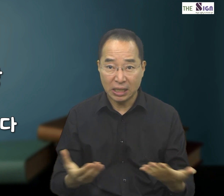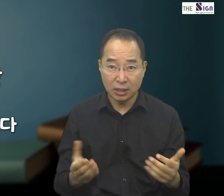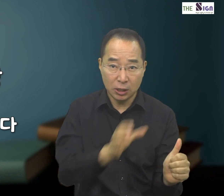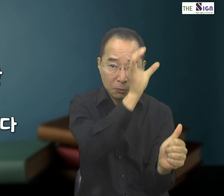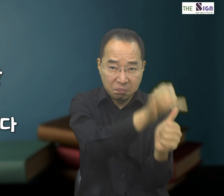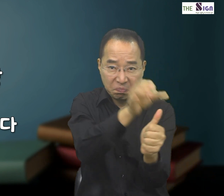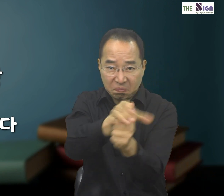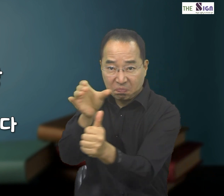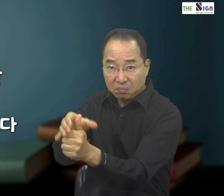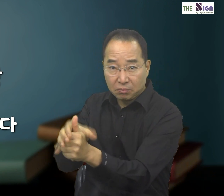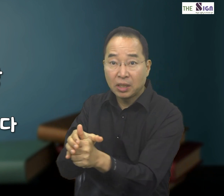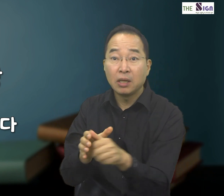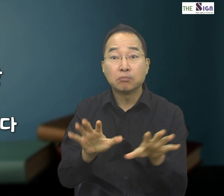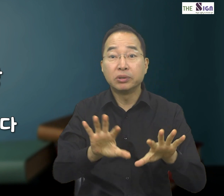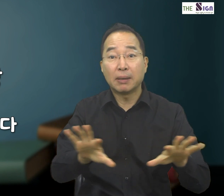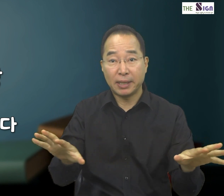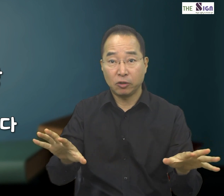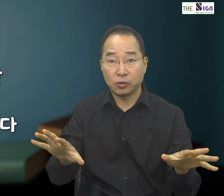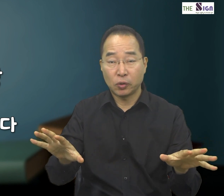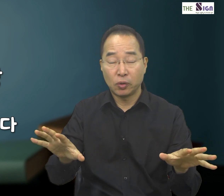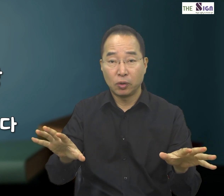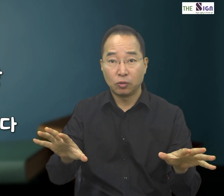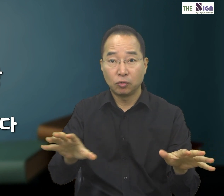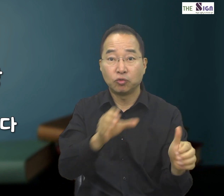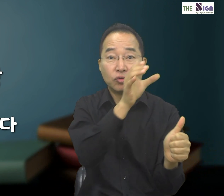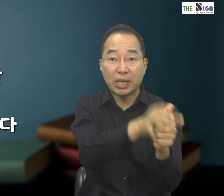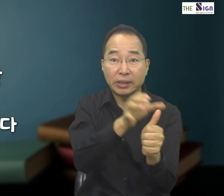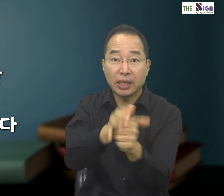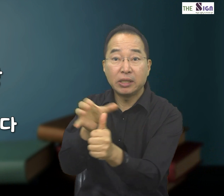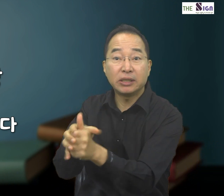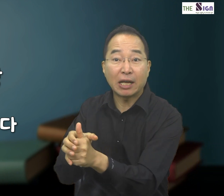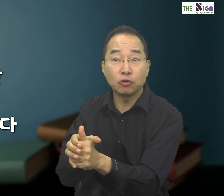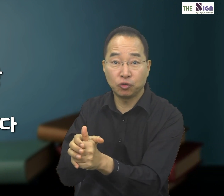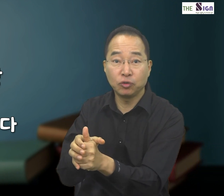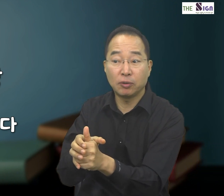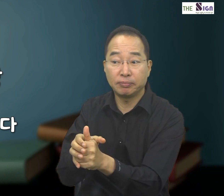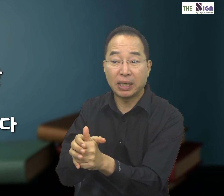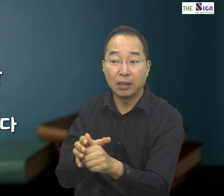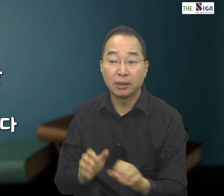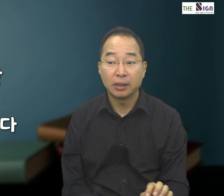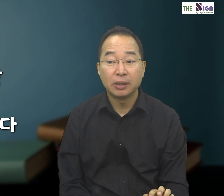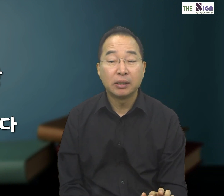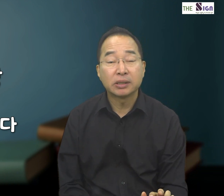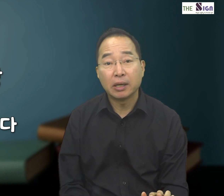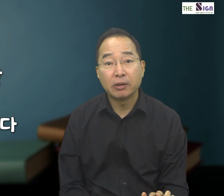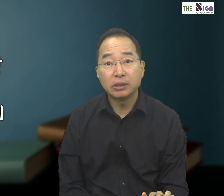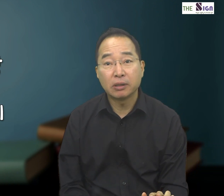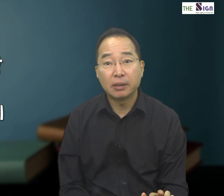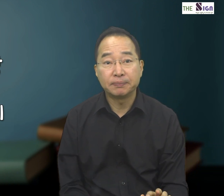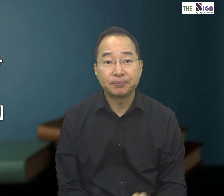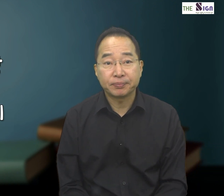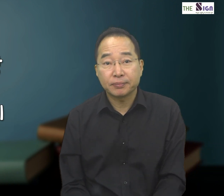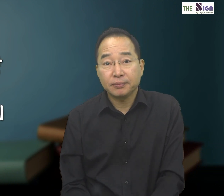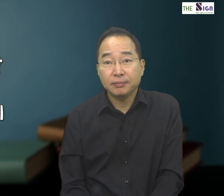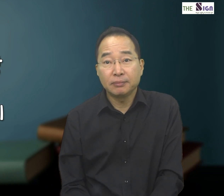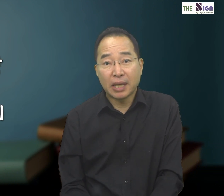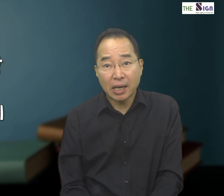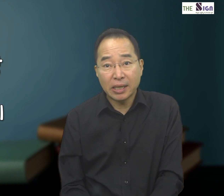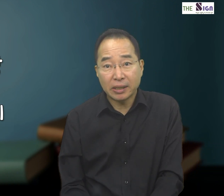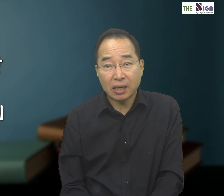일을 분담하는 거죠. 누군가한테 일을 나눠주는 겁니다. 자, 여기서 내가 낼게